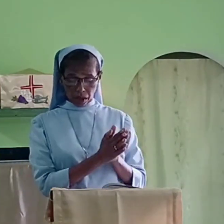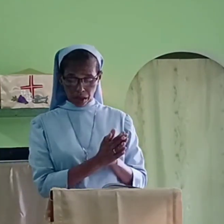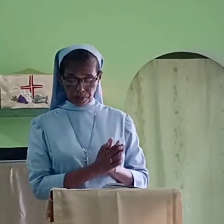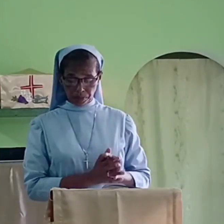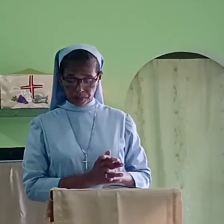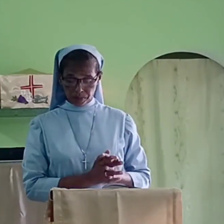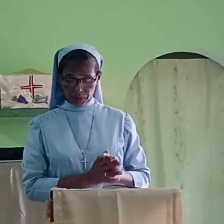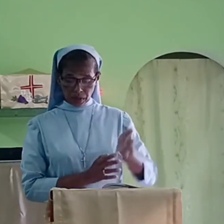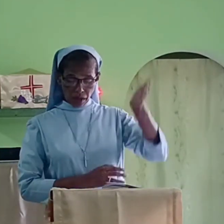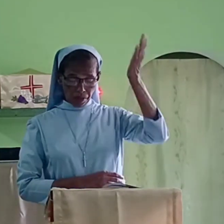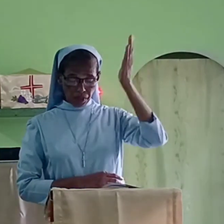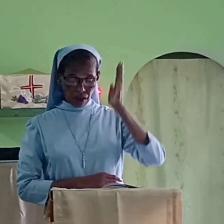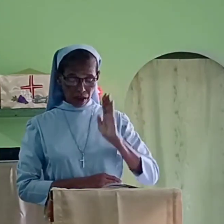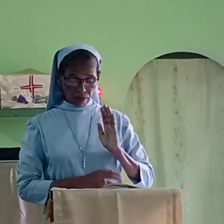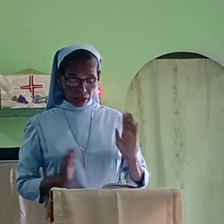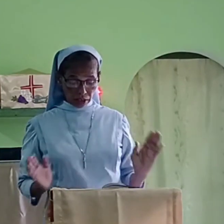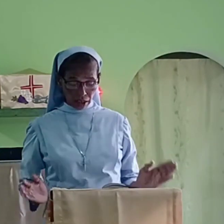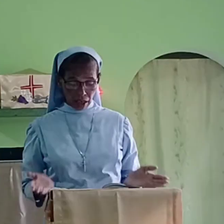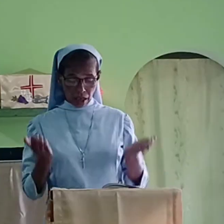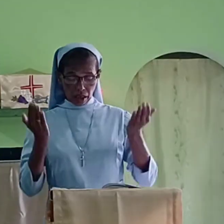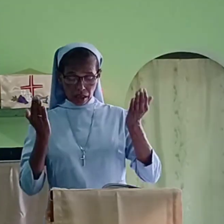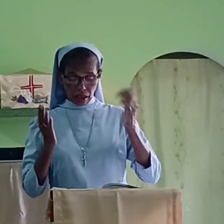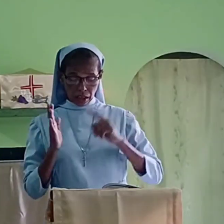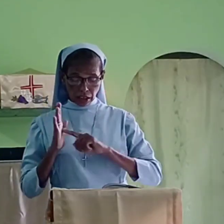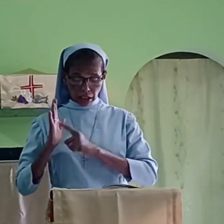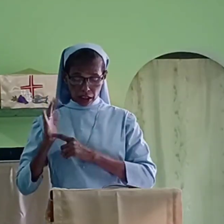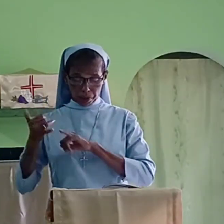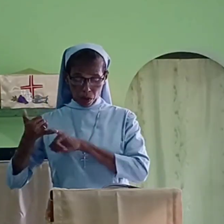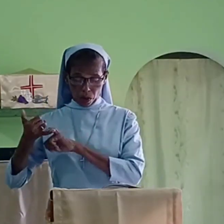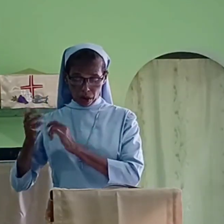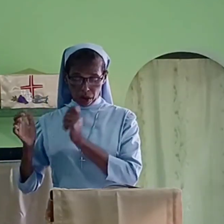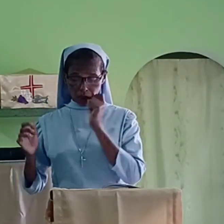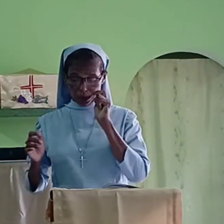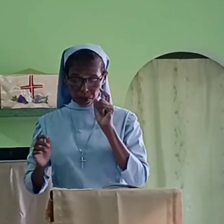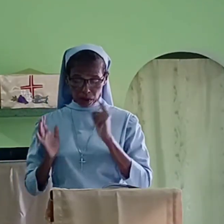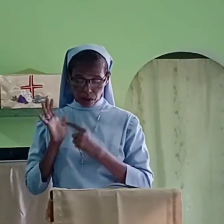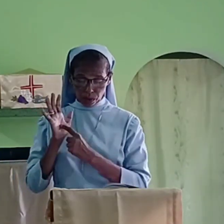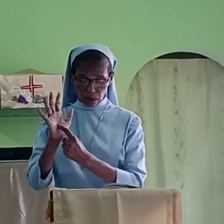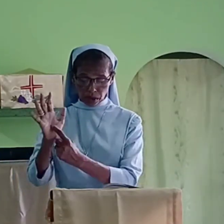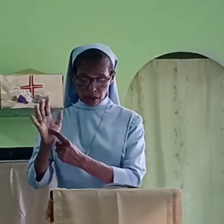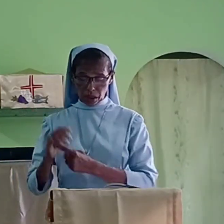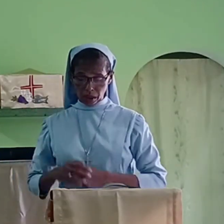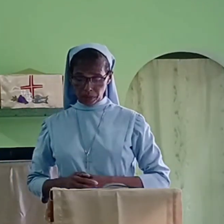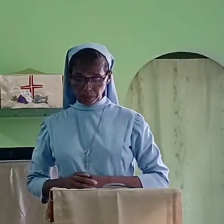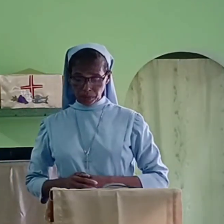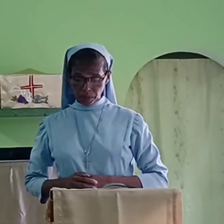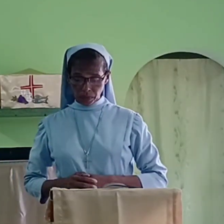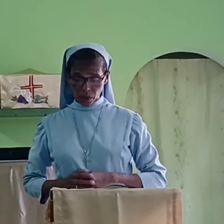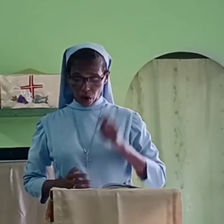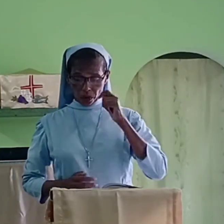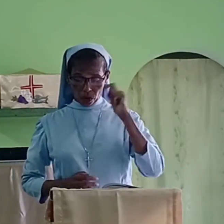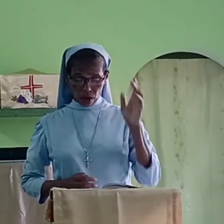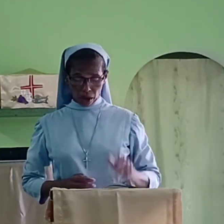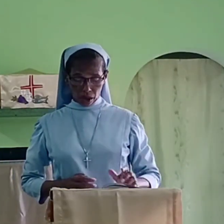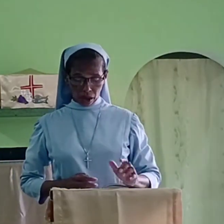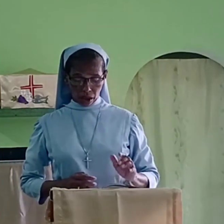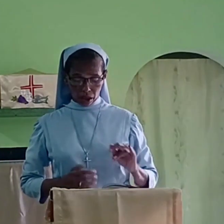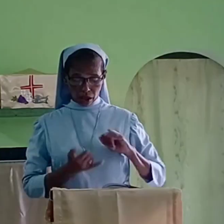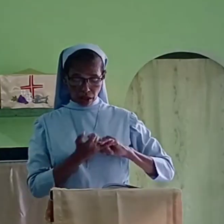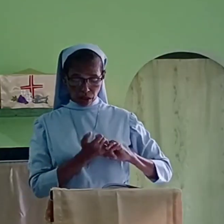ඔවුහු ජෙරුසලමට පෙරළා ගොස් මගදී තමන්ට සිදු වූ කාරණා සහ රොටි කැඩීමෙහිදී ඔවුන්ට උන්වහන්සේ ප්‍රකාශ වූ